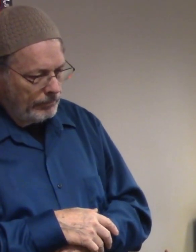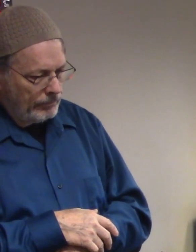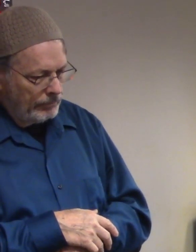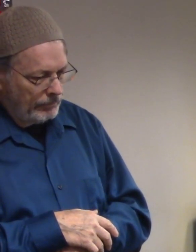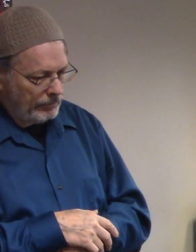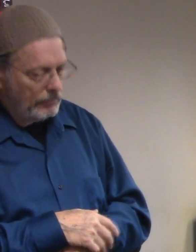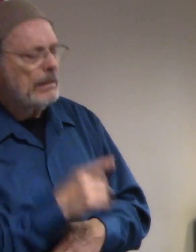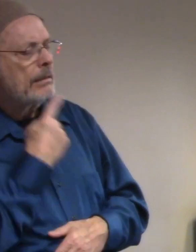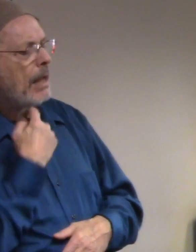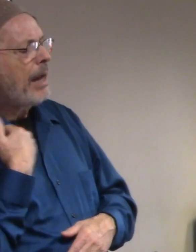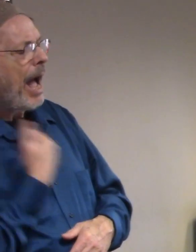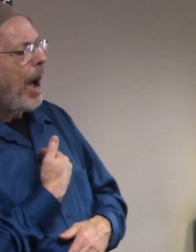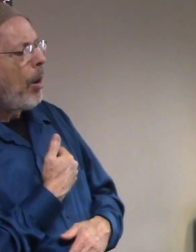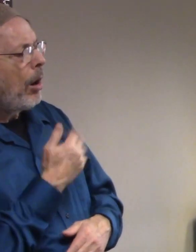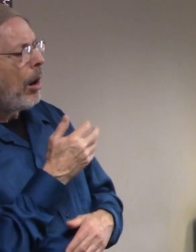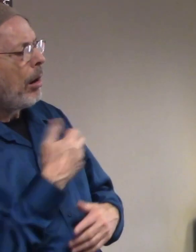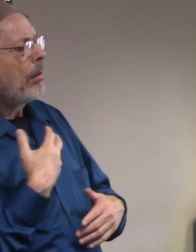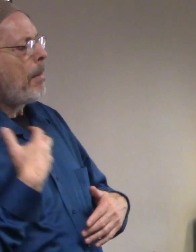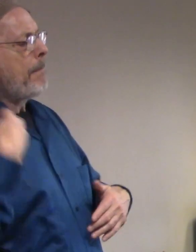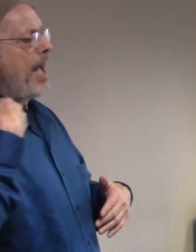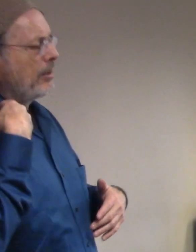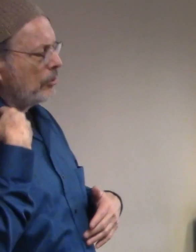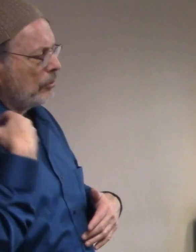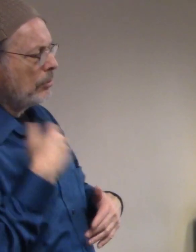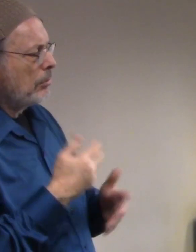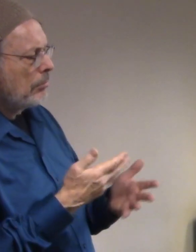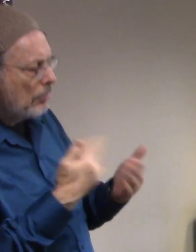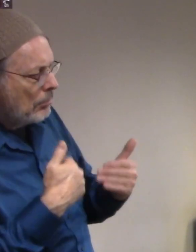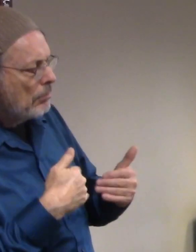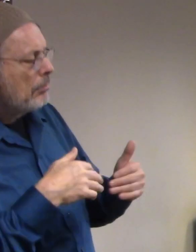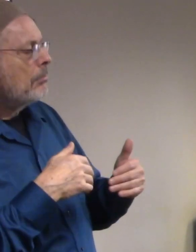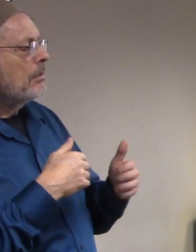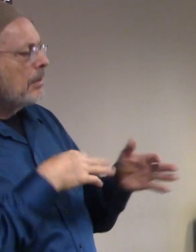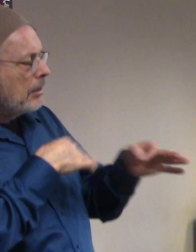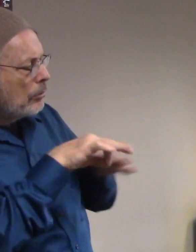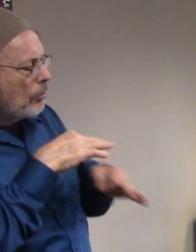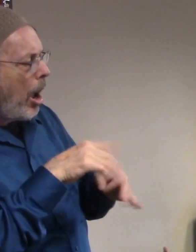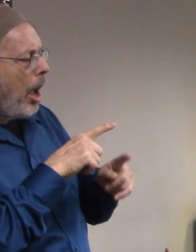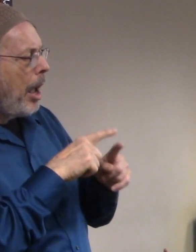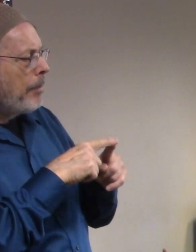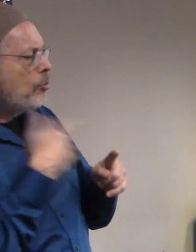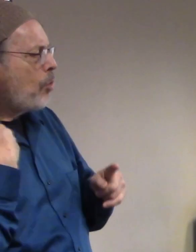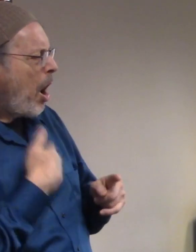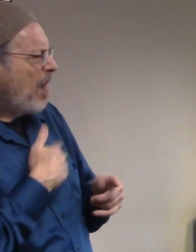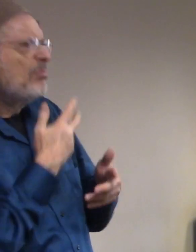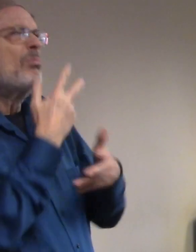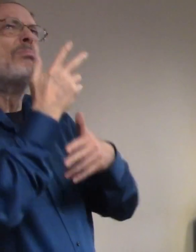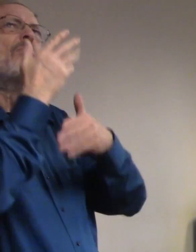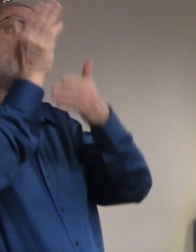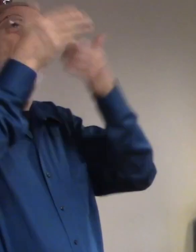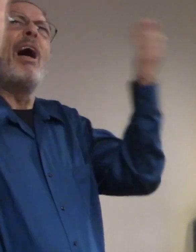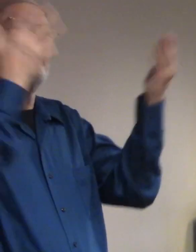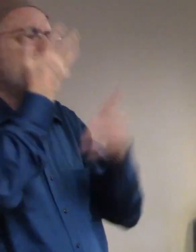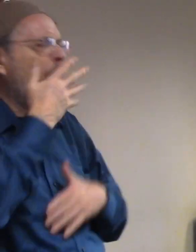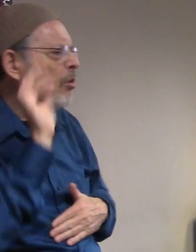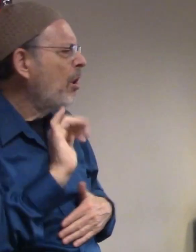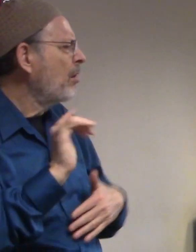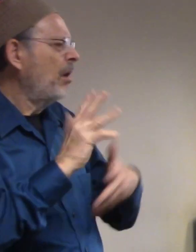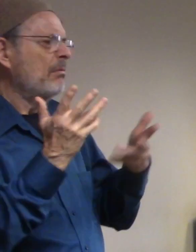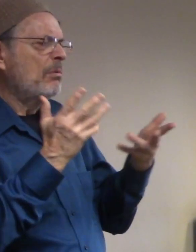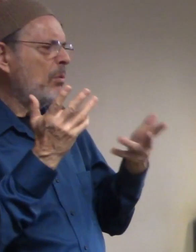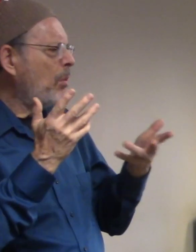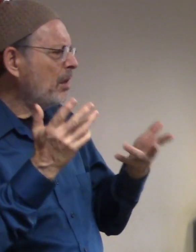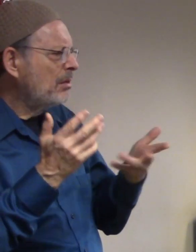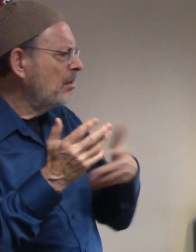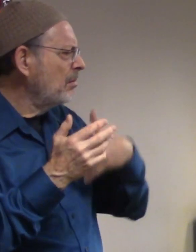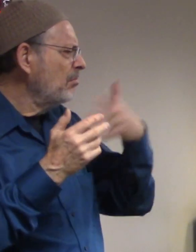they say, ya Sayyidi, oh our master, siflana al-jannah. Describe to us heaven. What is heaven like? كيف أنهار الجنة وكيف